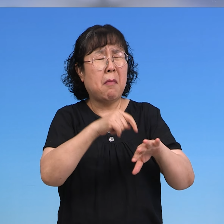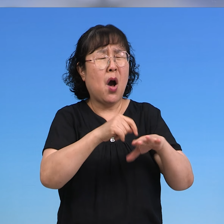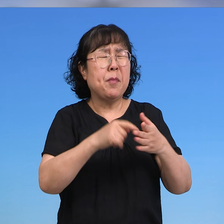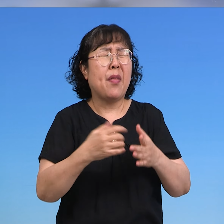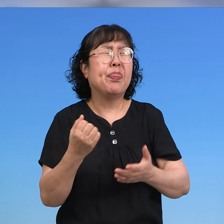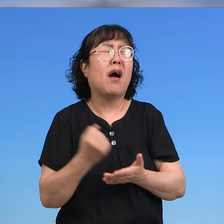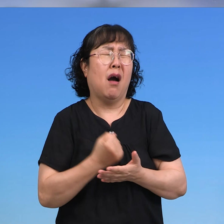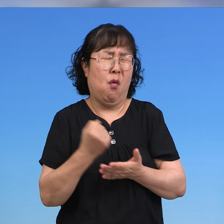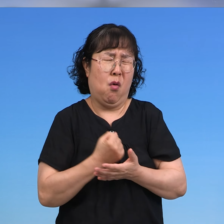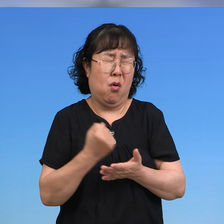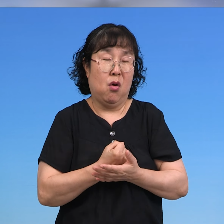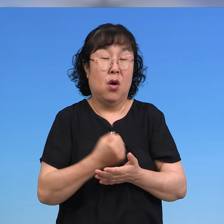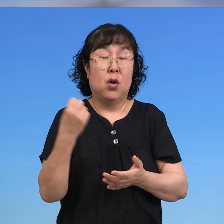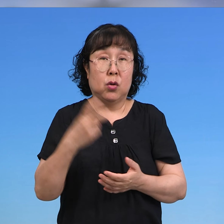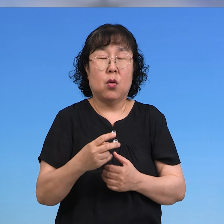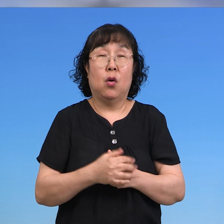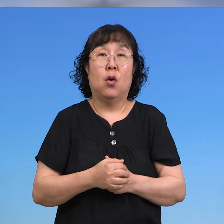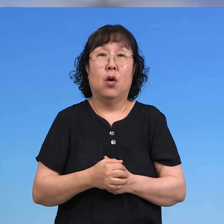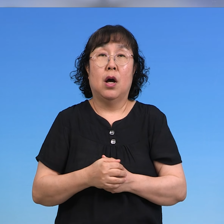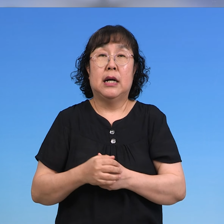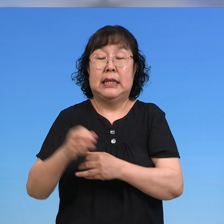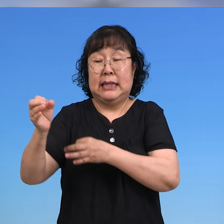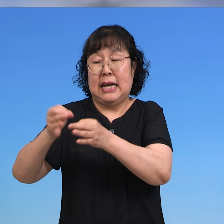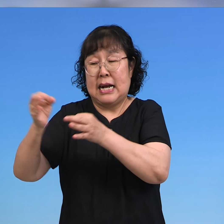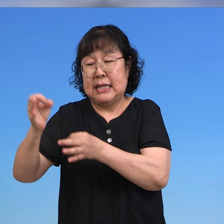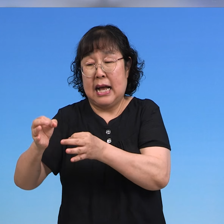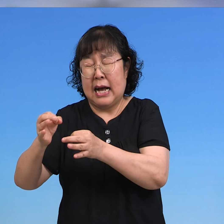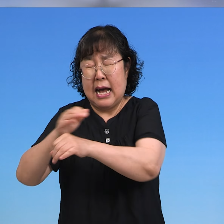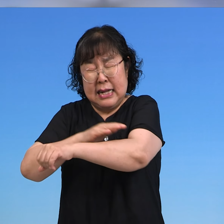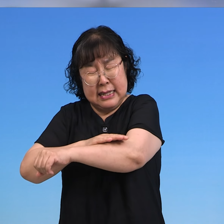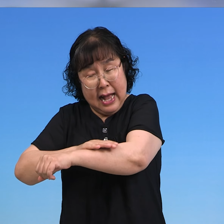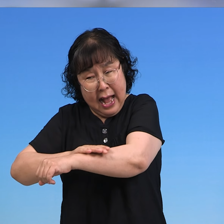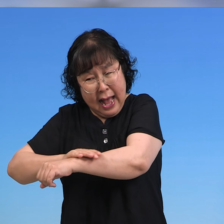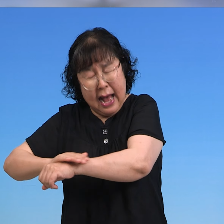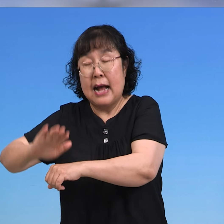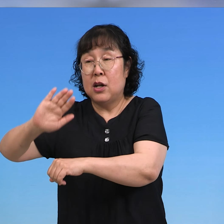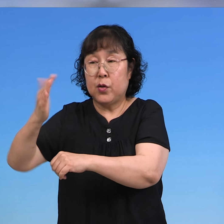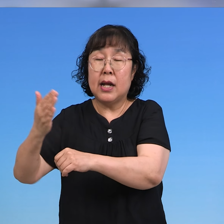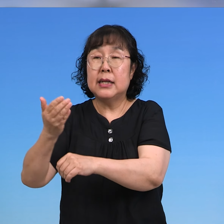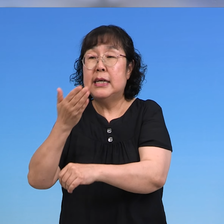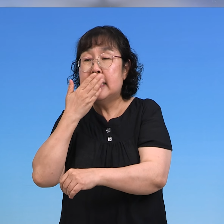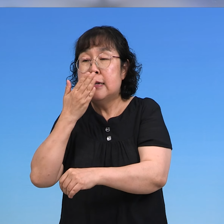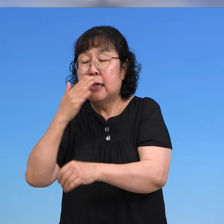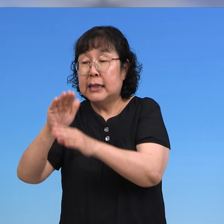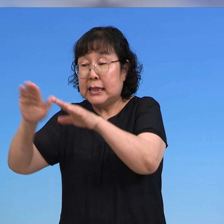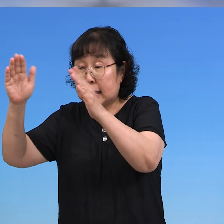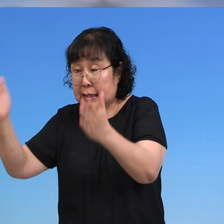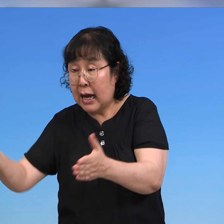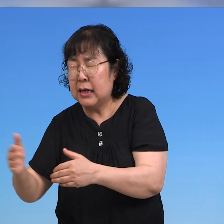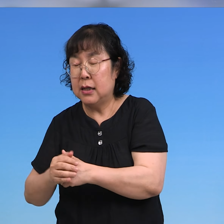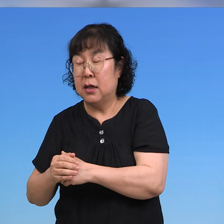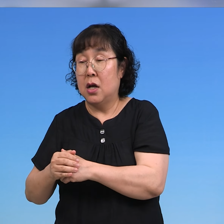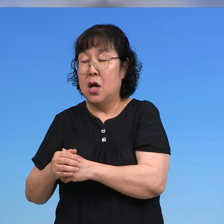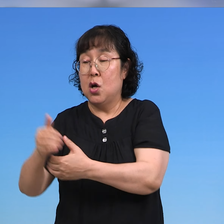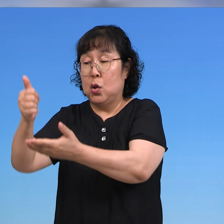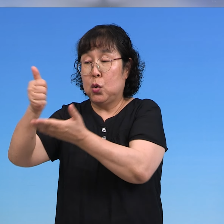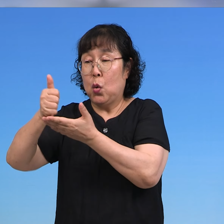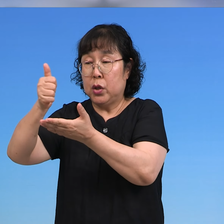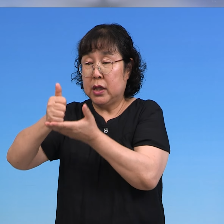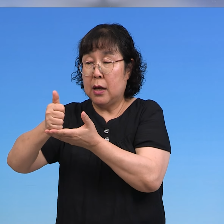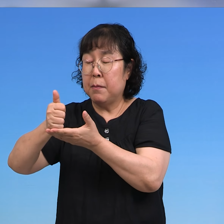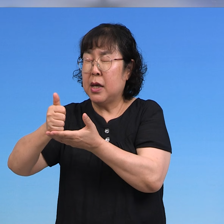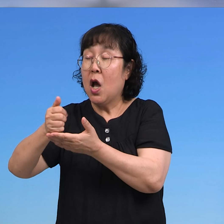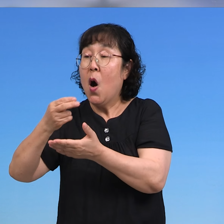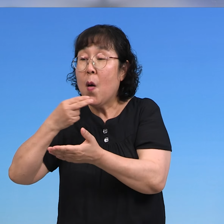그 장사가 잘 되는 식당은 손님 없는데도 막 테이블 닦고 막 이렇게 의욕을 보이는데 장사가 안 되는